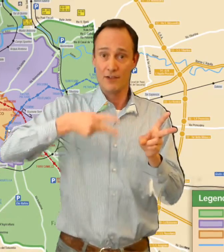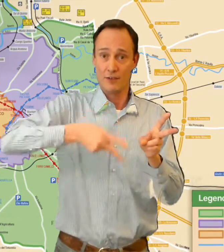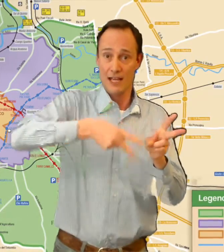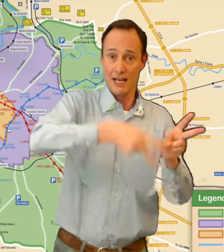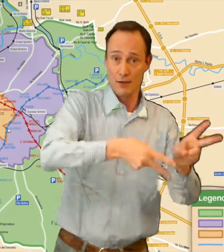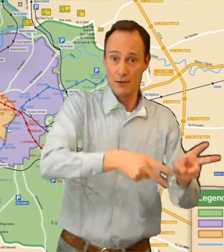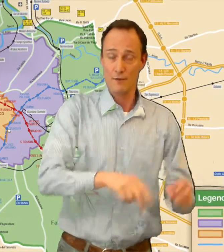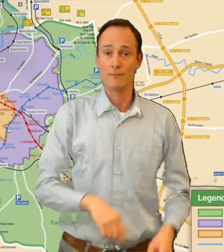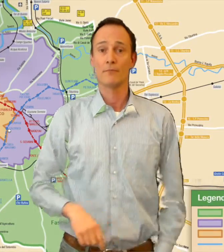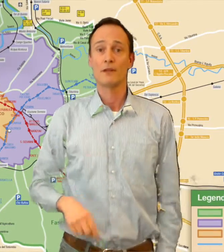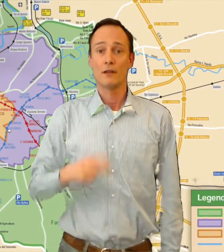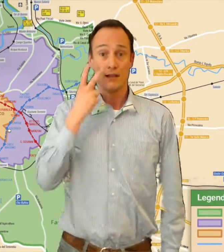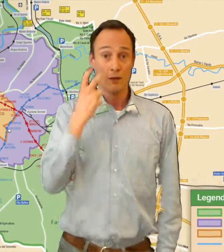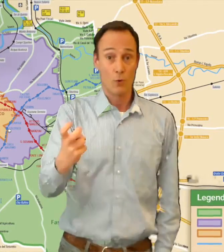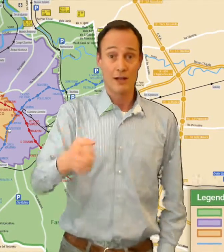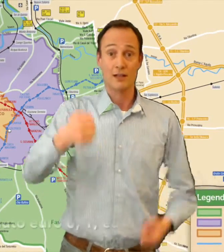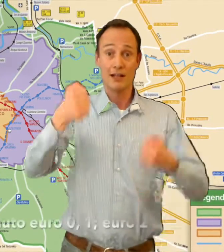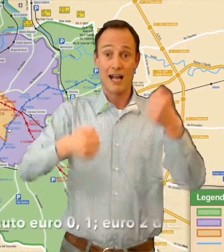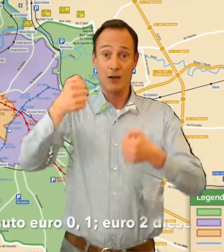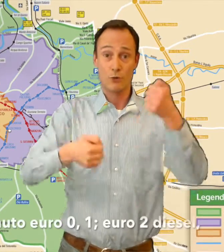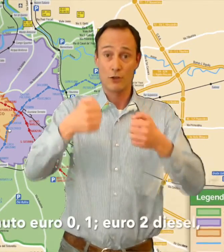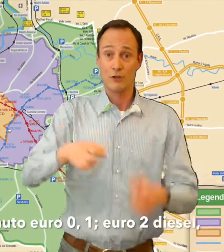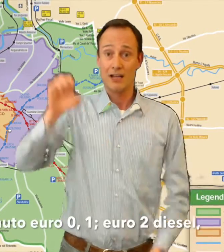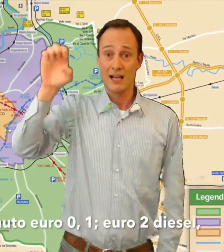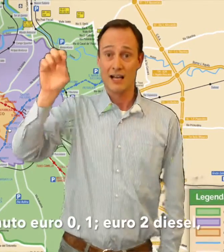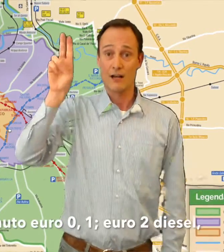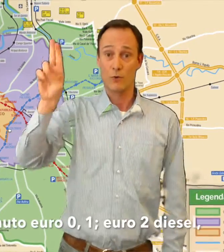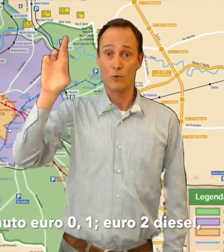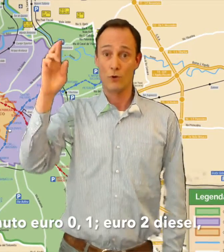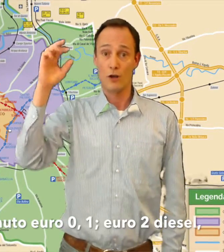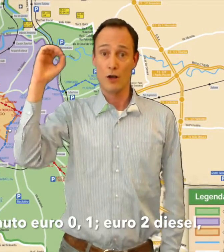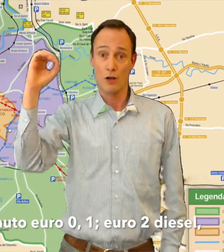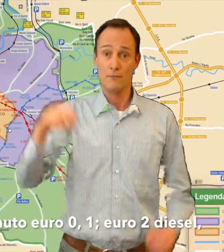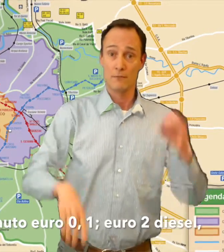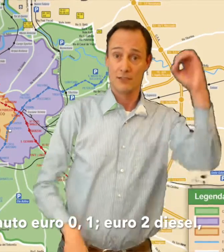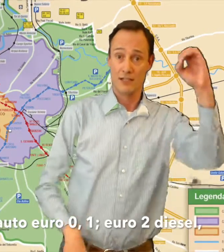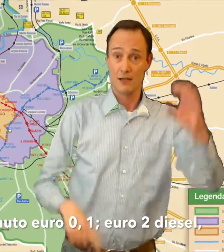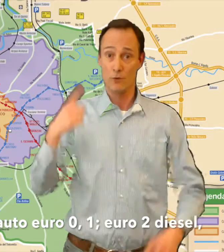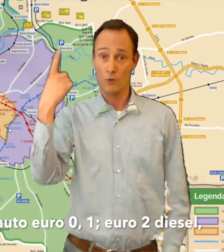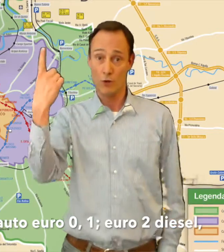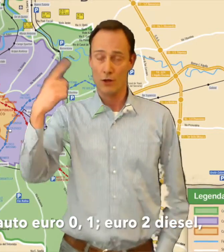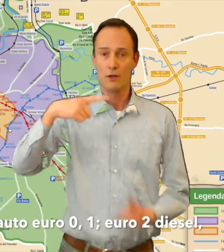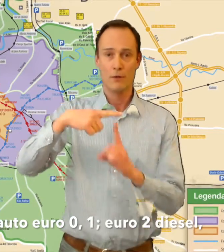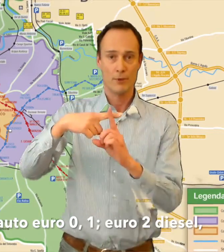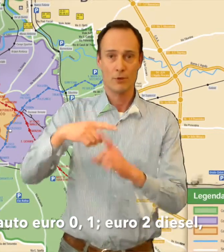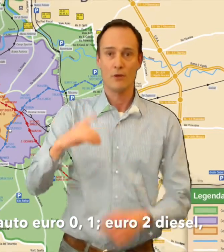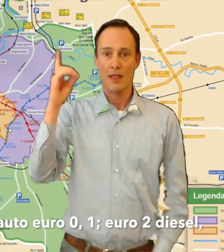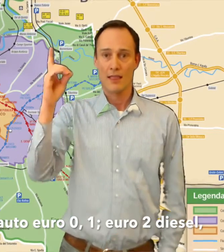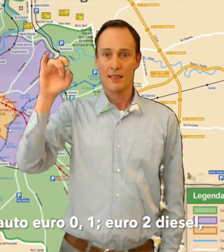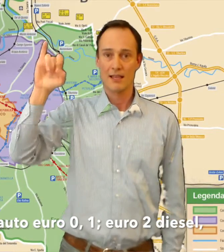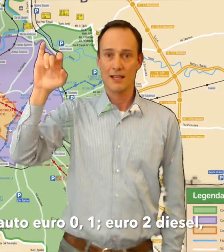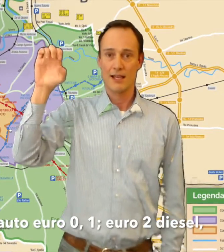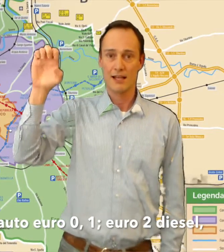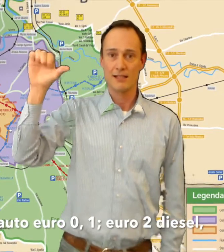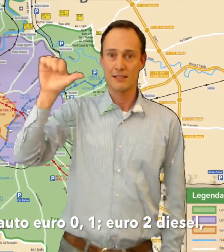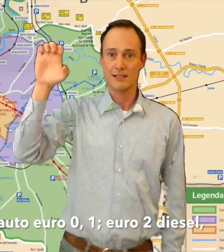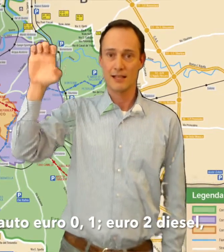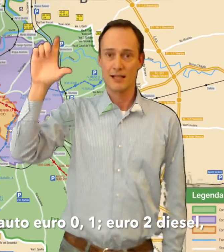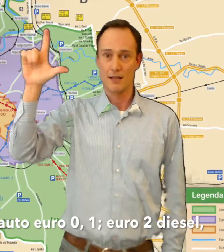motore a 2 e 4 tempi il divieto è in vigore dal lunedì al venerdì esclusi sabato domenica e festivi info sul sito